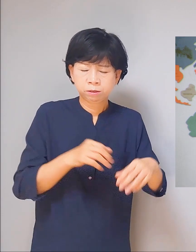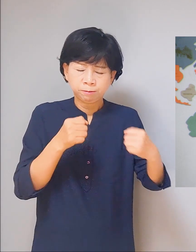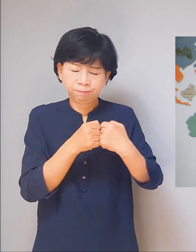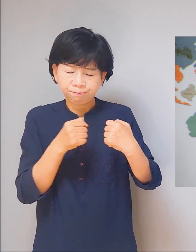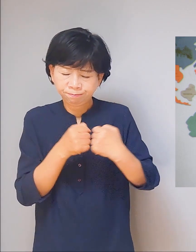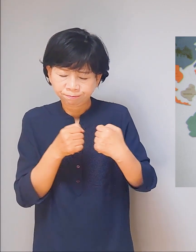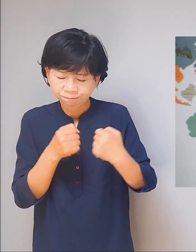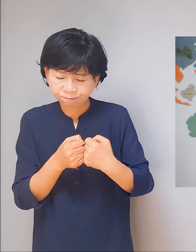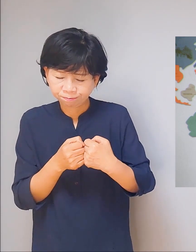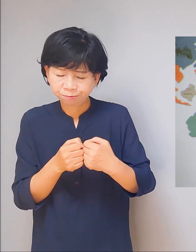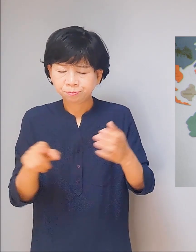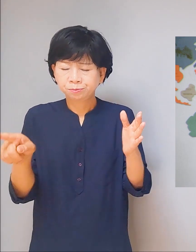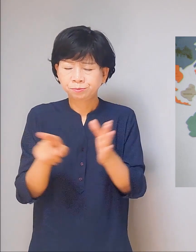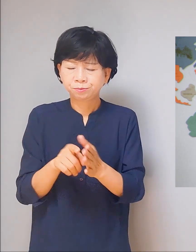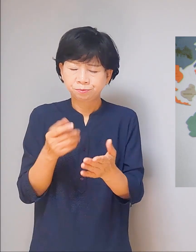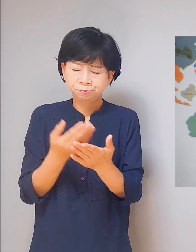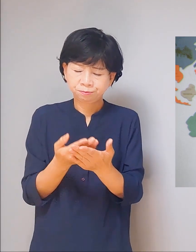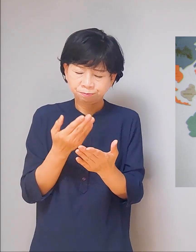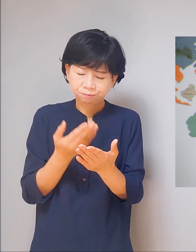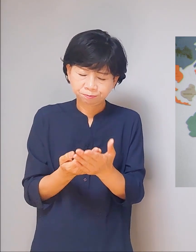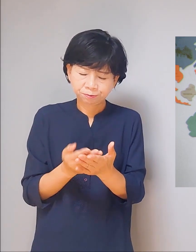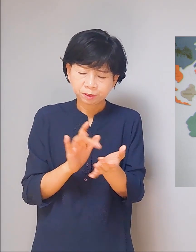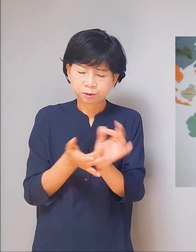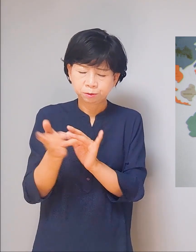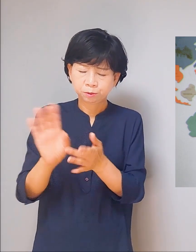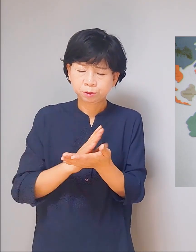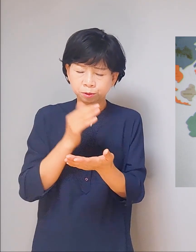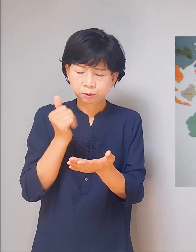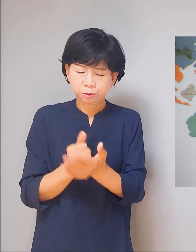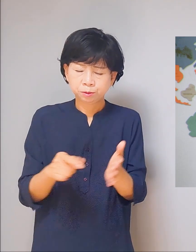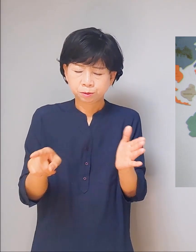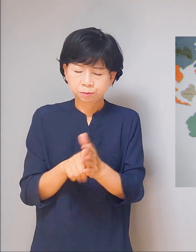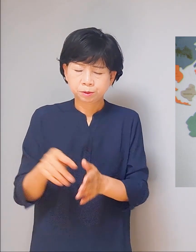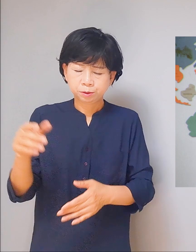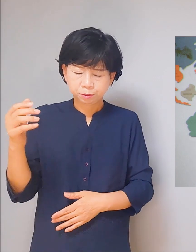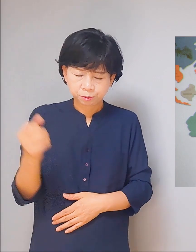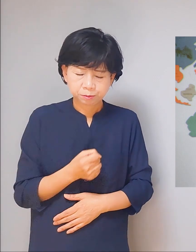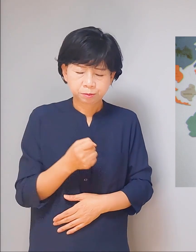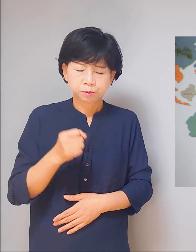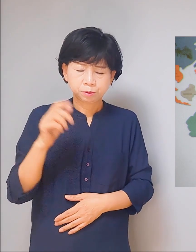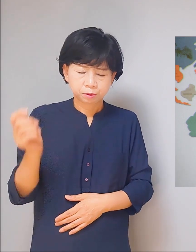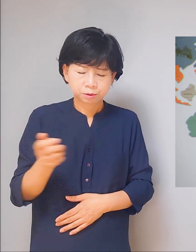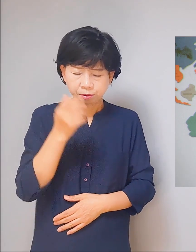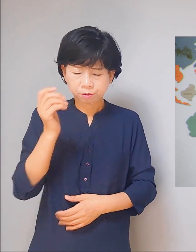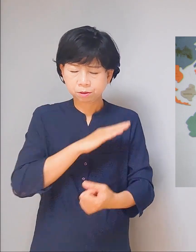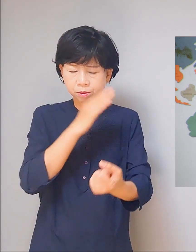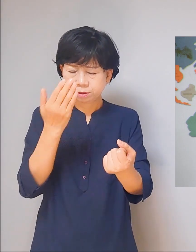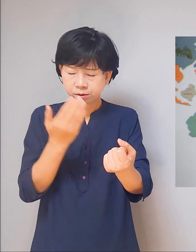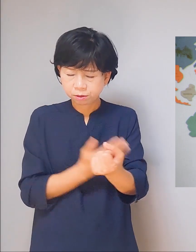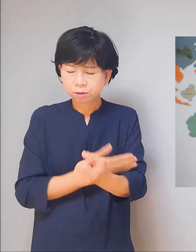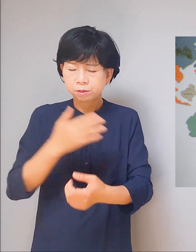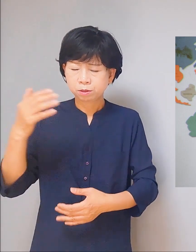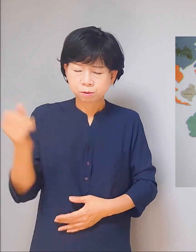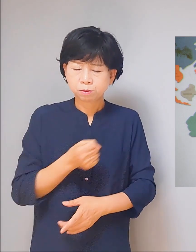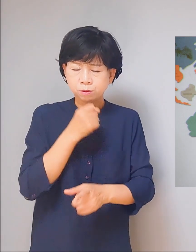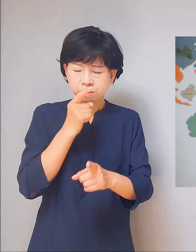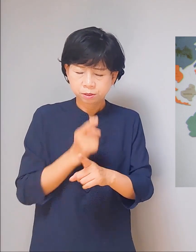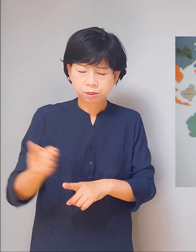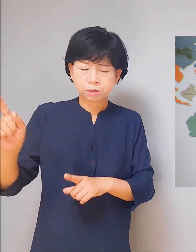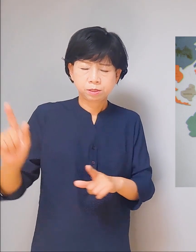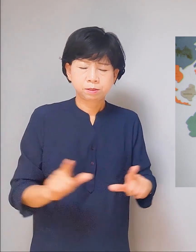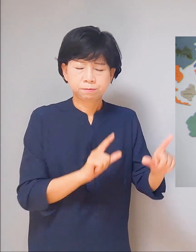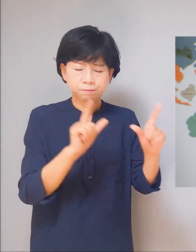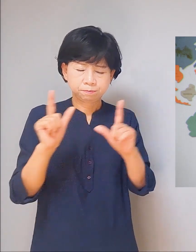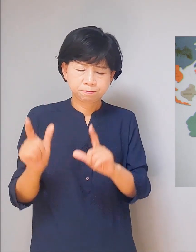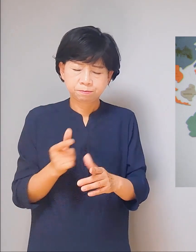되니 하나님 믿음을 주시옵소서. 예수 그리스도를 믿는 믿음으로 성령의 능력으로 승리하며 살아갈 수